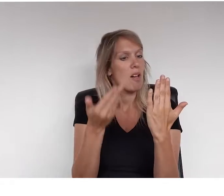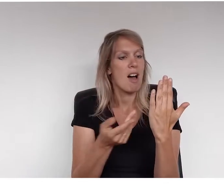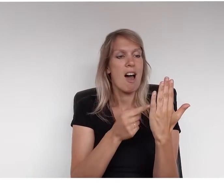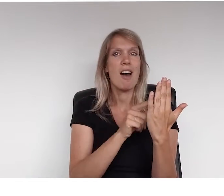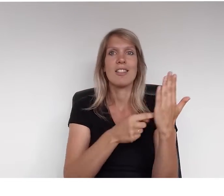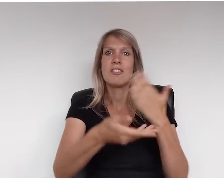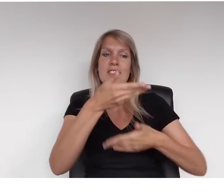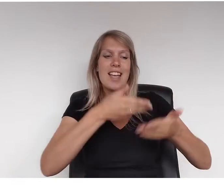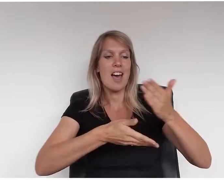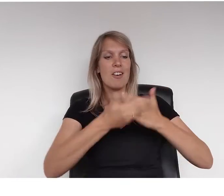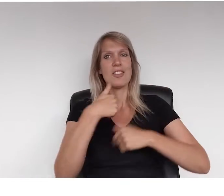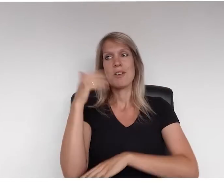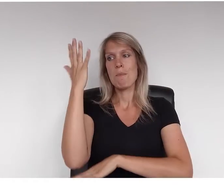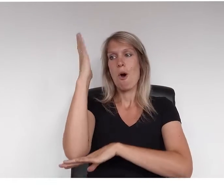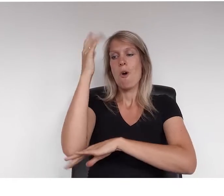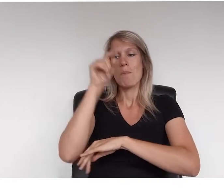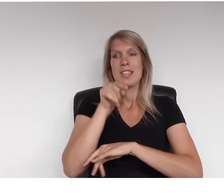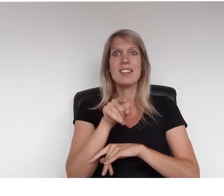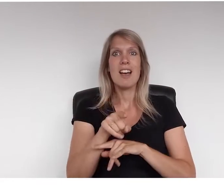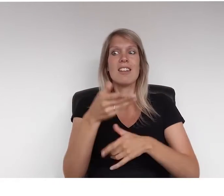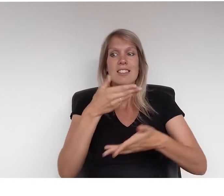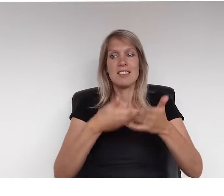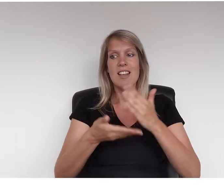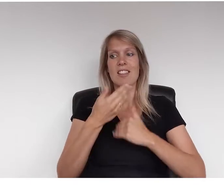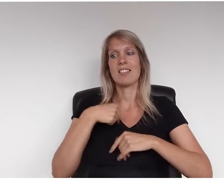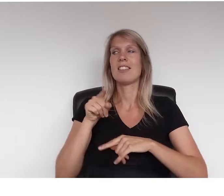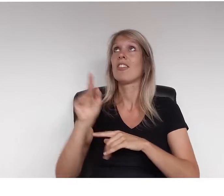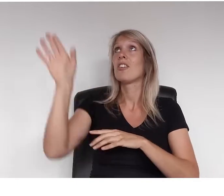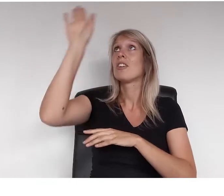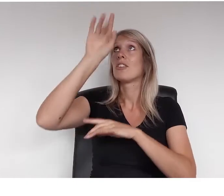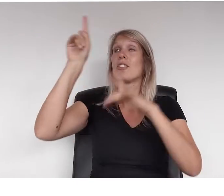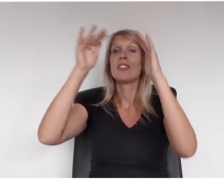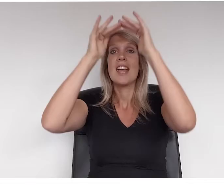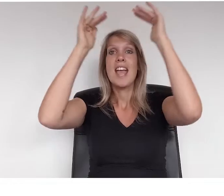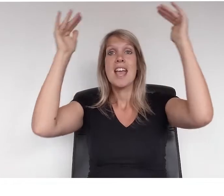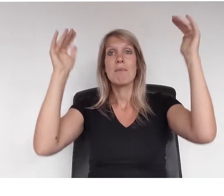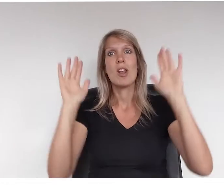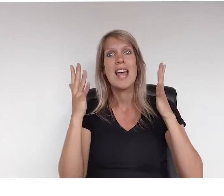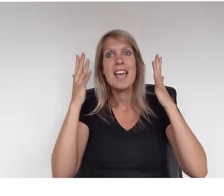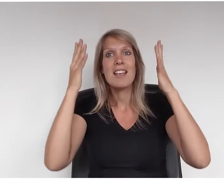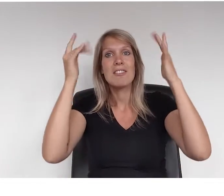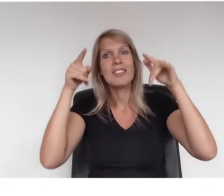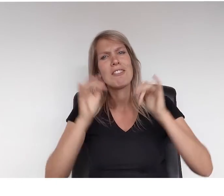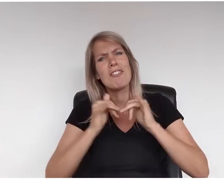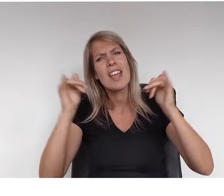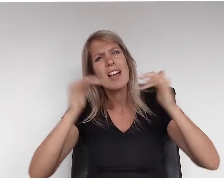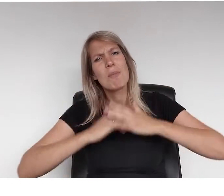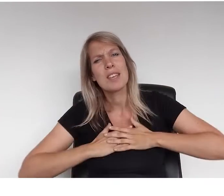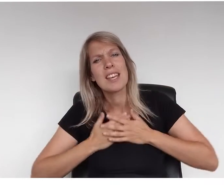vertelden de bomen jou wel dat er een God in de hemel leeft die veel om